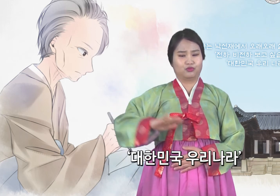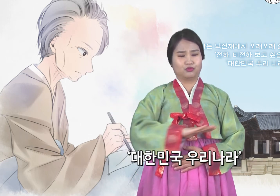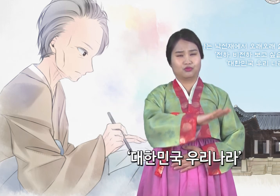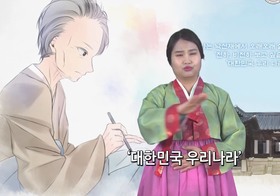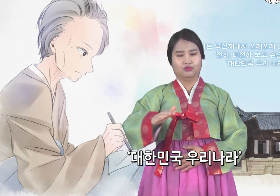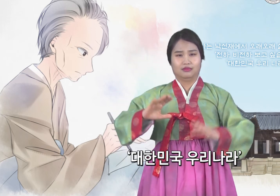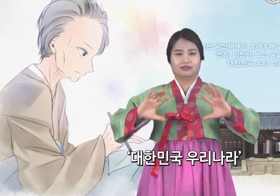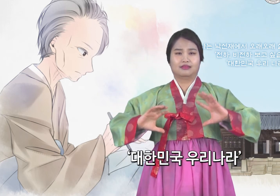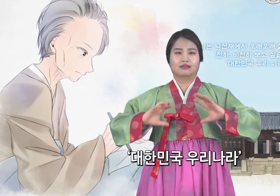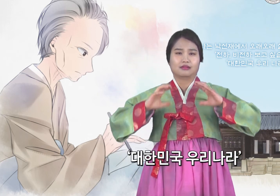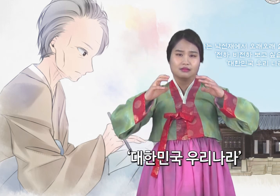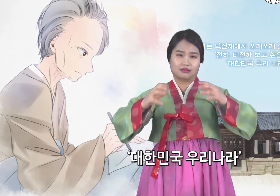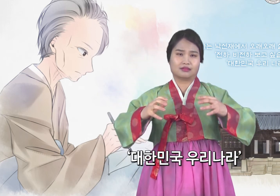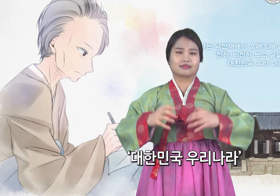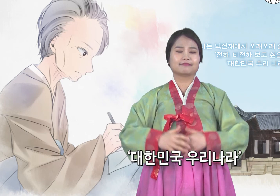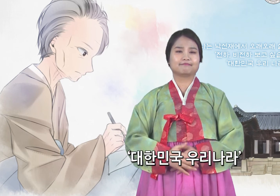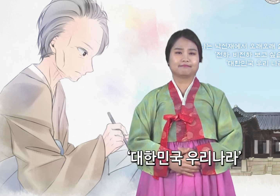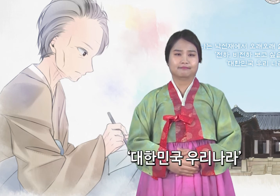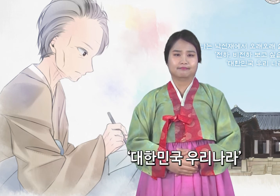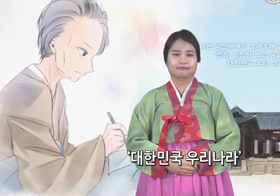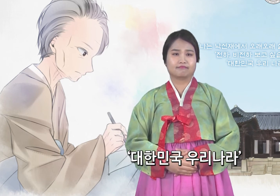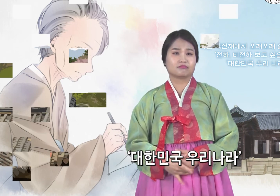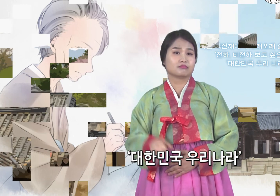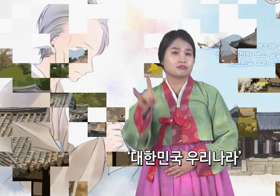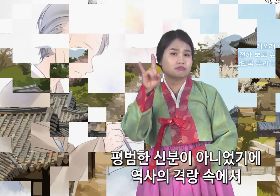대한민국, 우리나라.